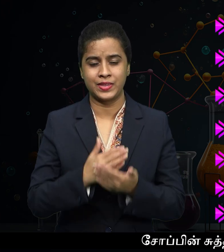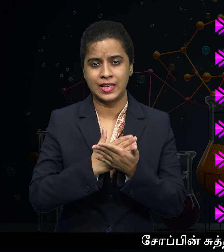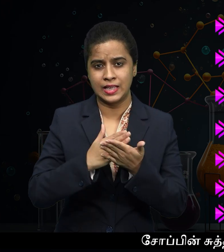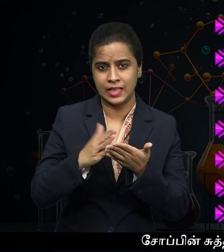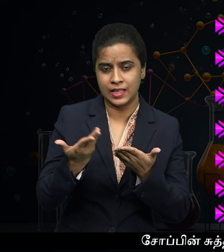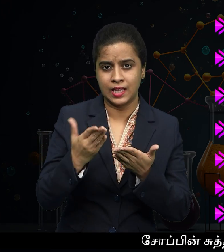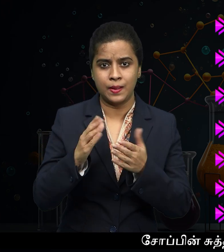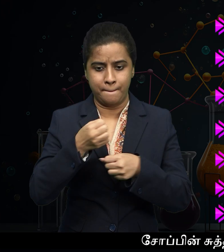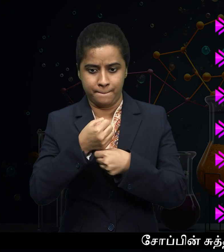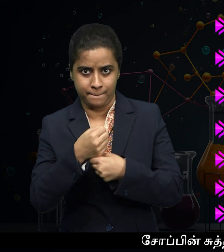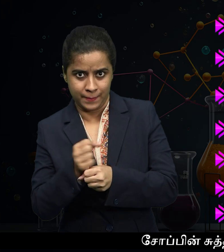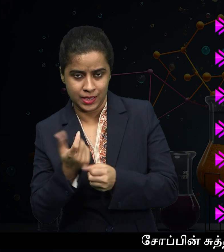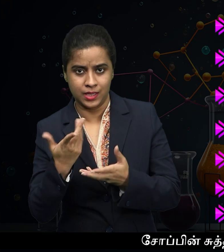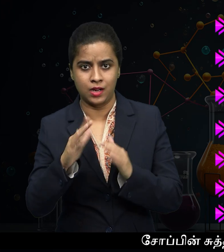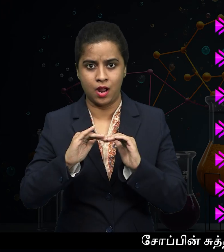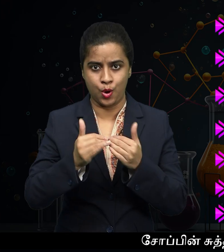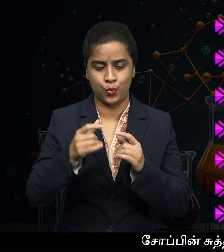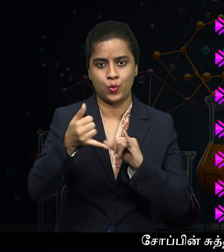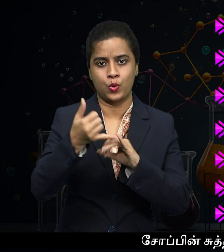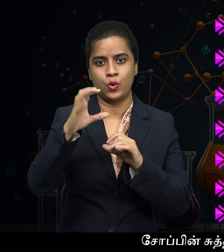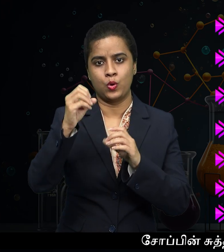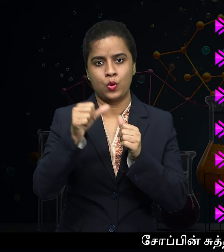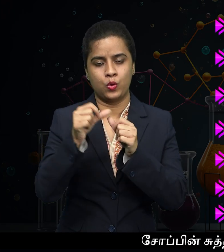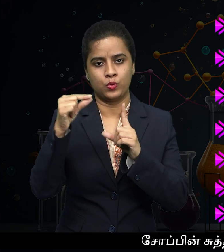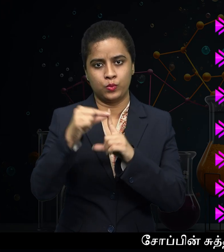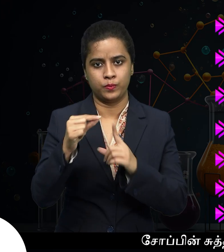சோப்பின் சுத்தப்படுத்தும் நடவடிக்கை.